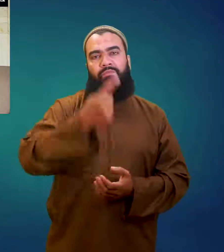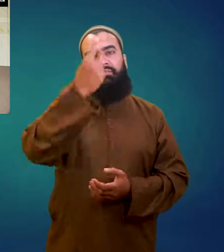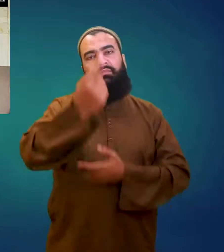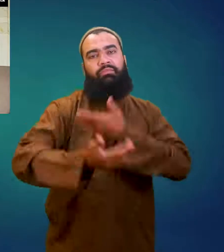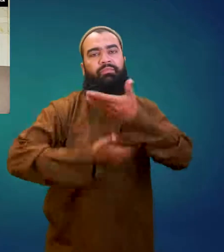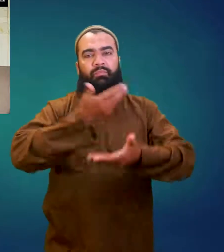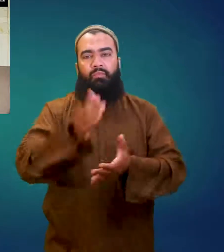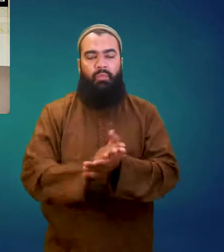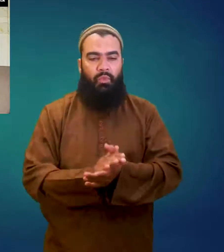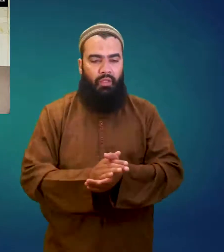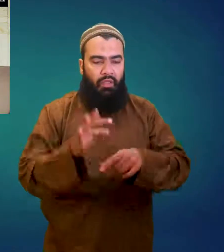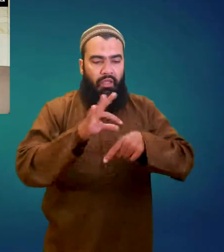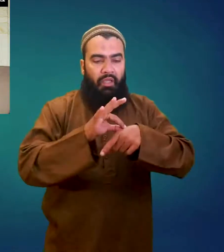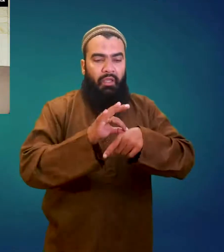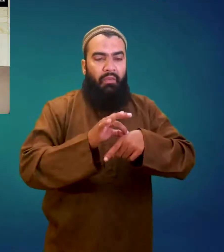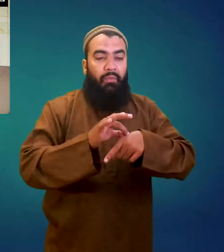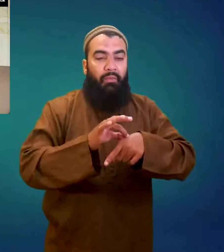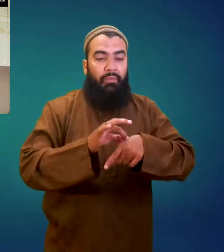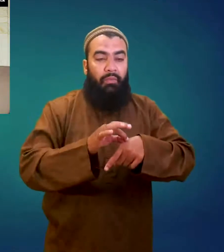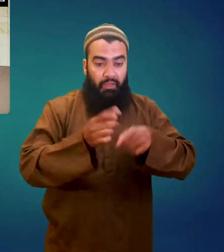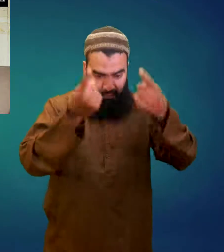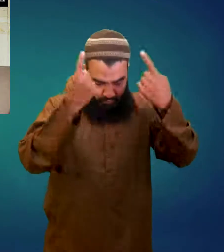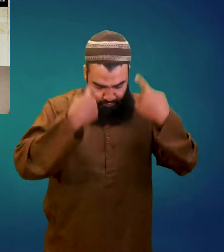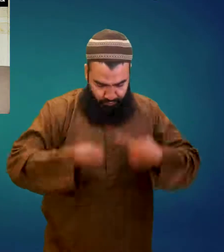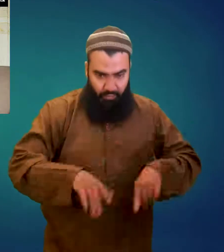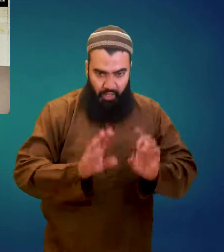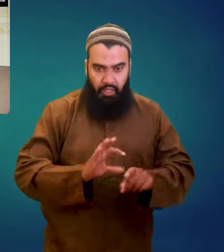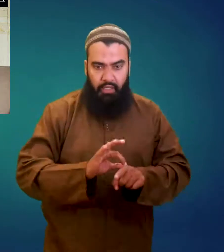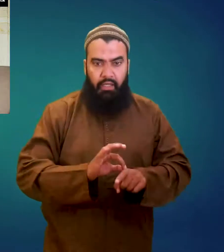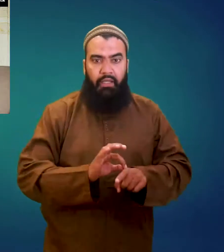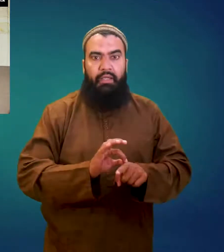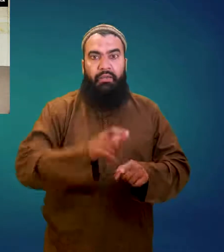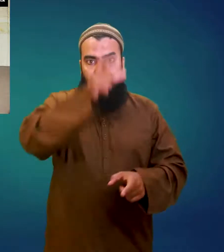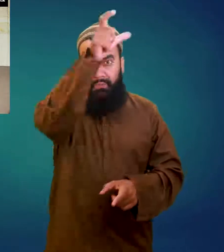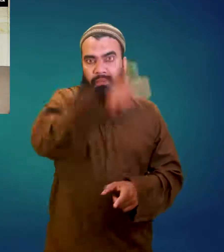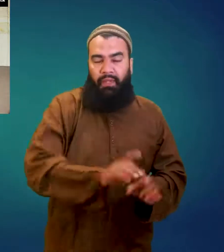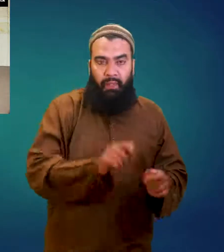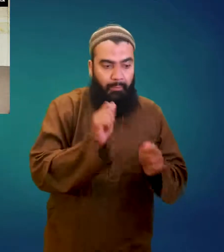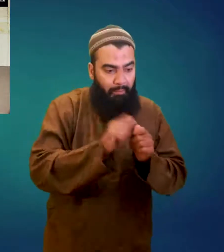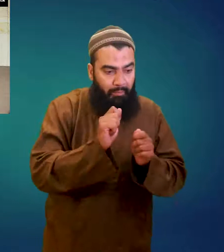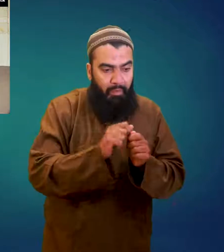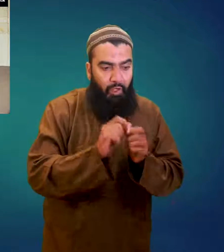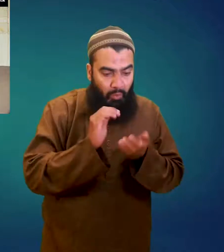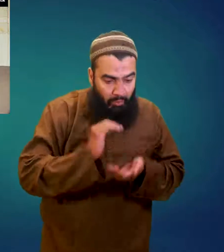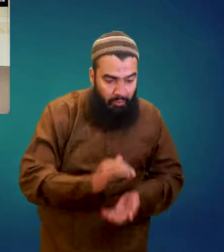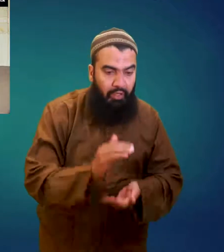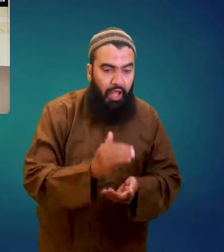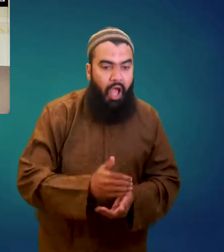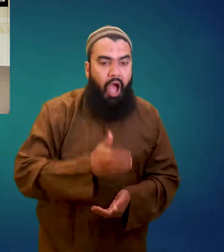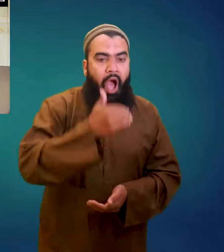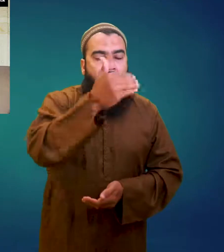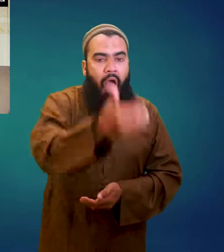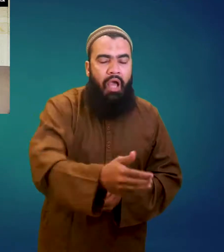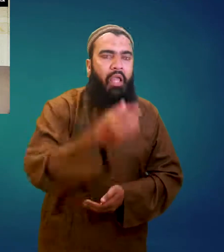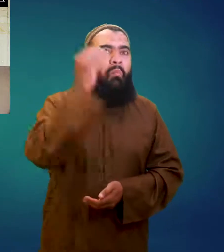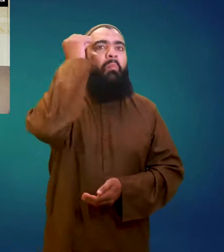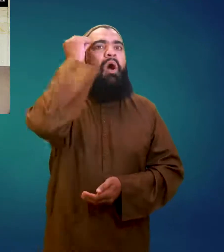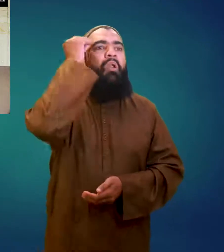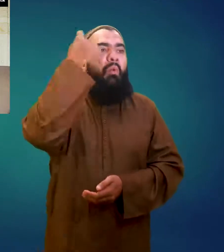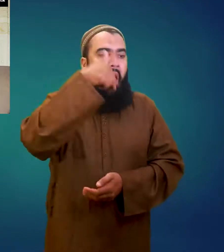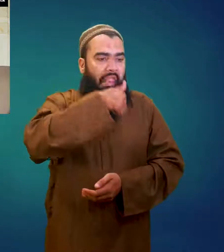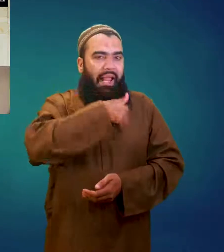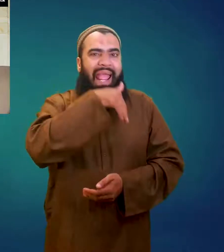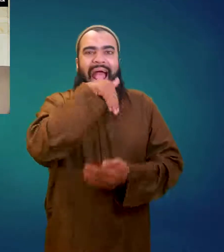بِهِ نَفْسُهُ، اور ہم نے انسان کو پیدا کیا اور ہم اس کے اندر پیدا ہونے والے وساوس کو جانتے